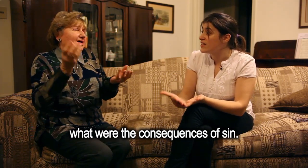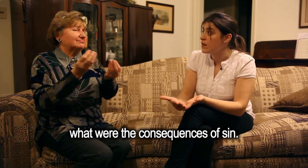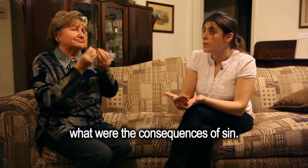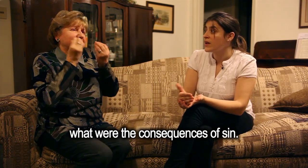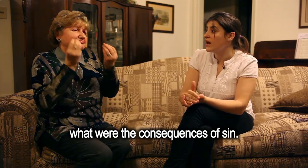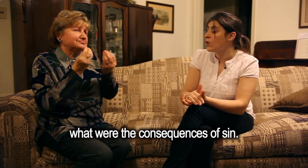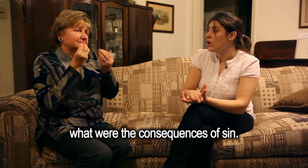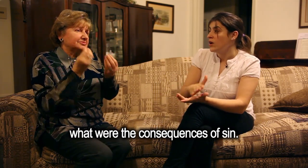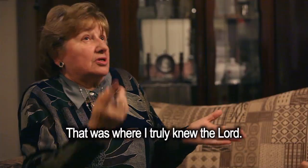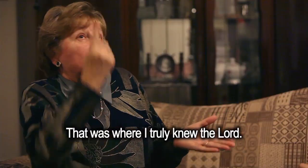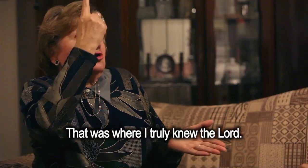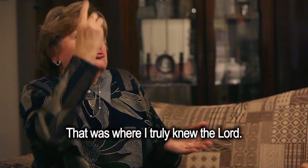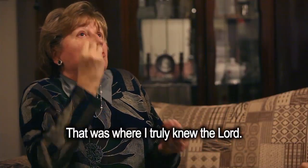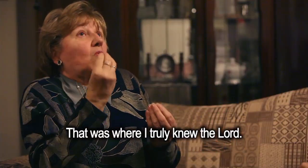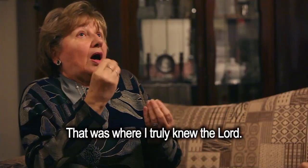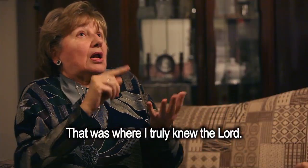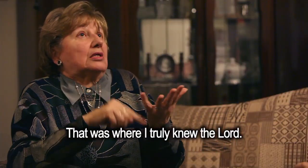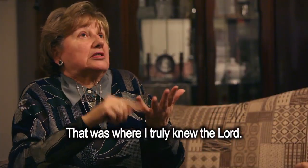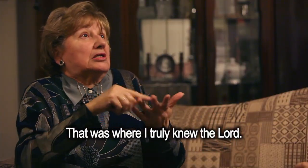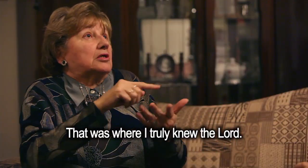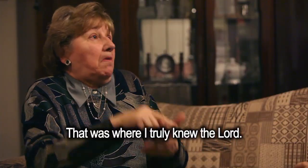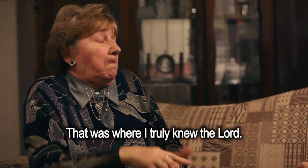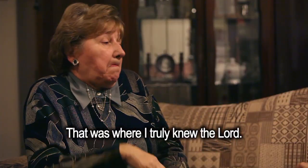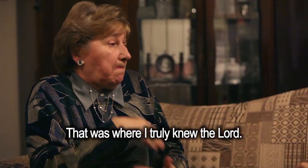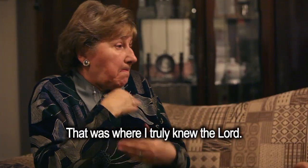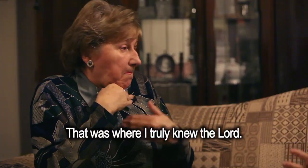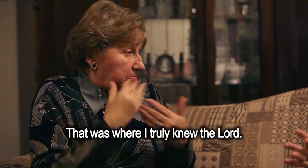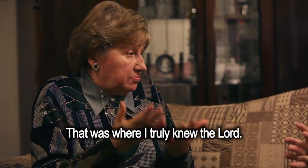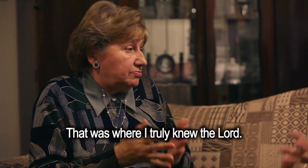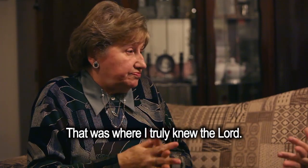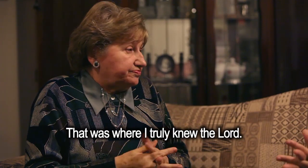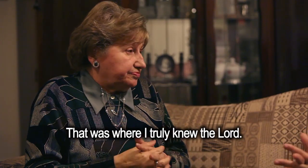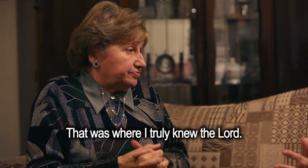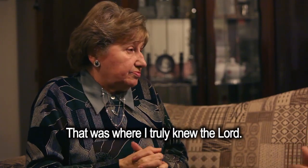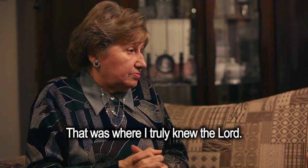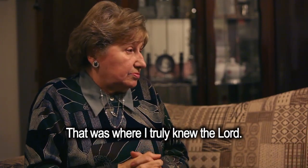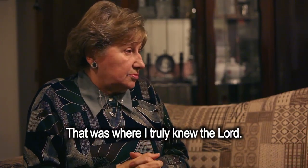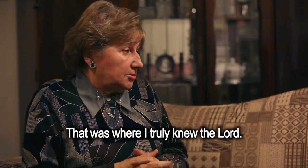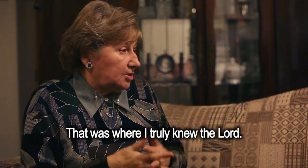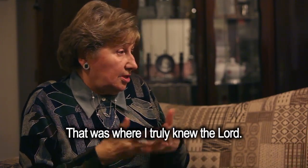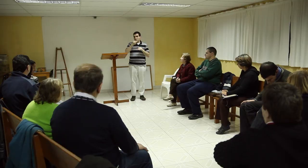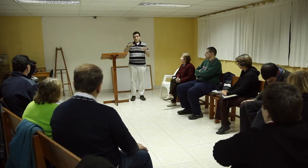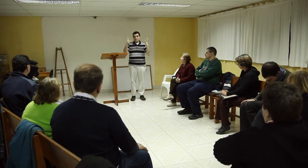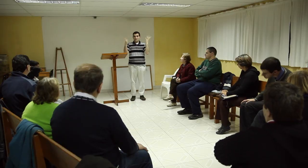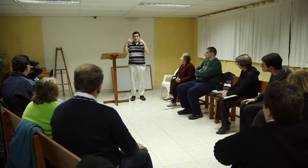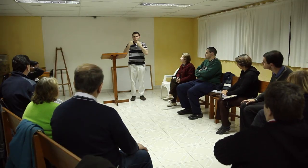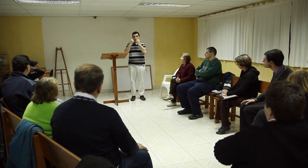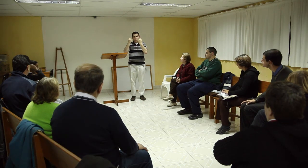del pecado? Y es donde conocí al Señor de verdad.